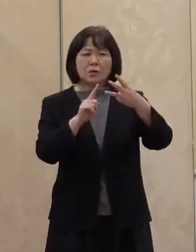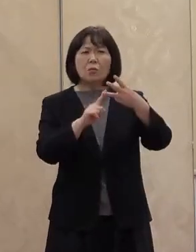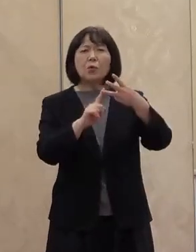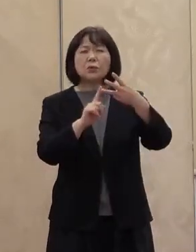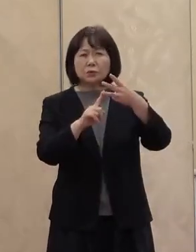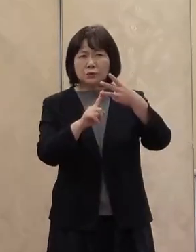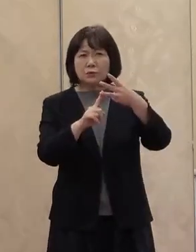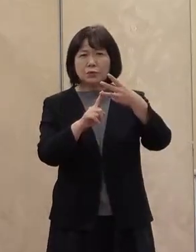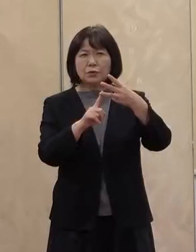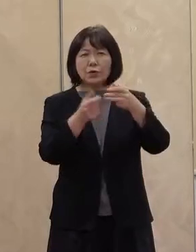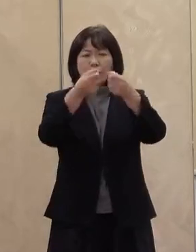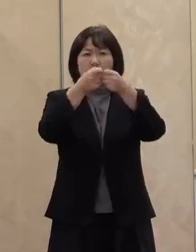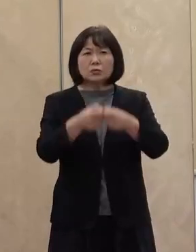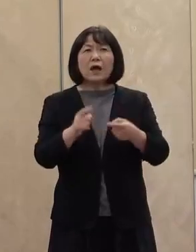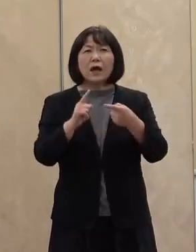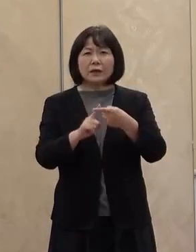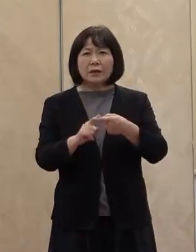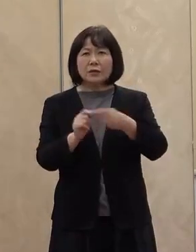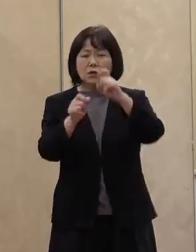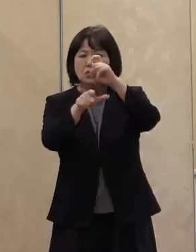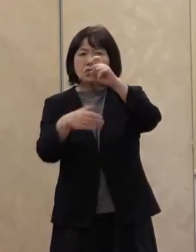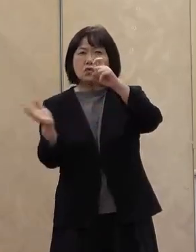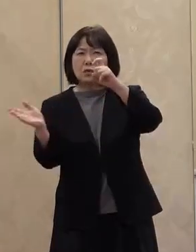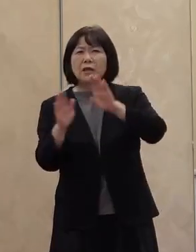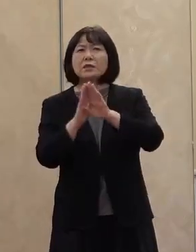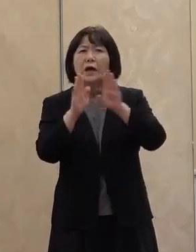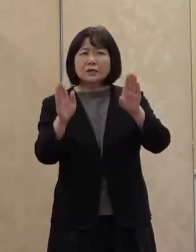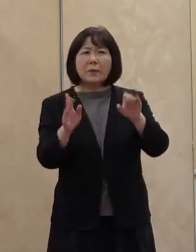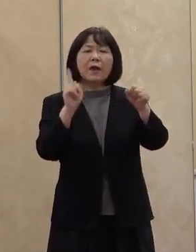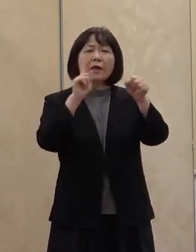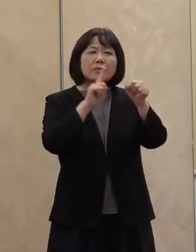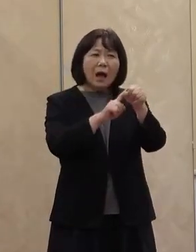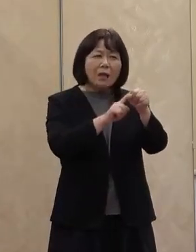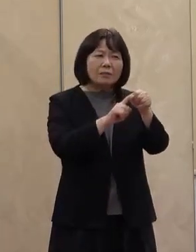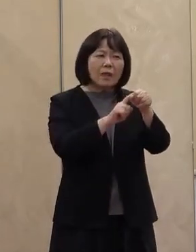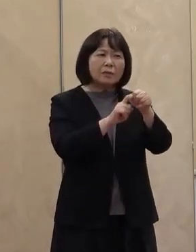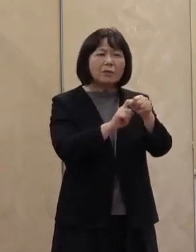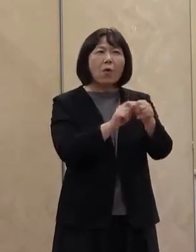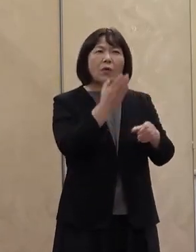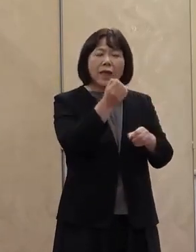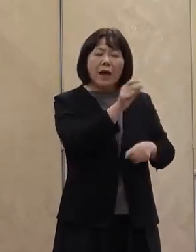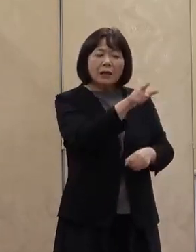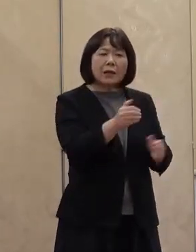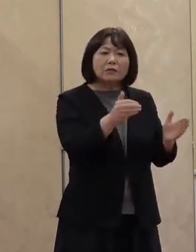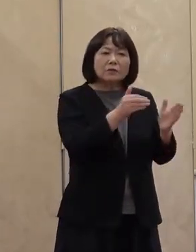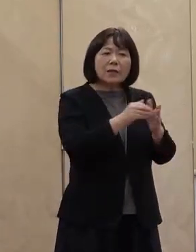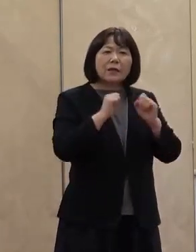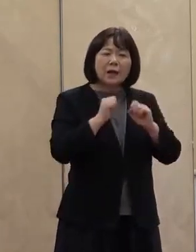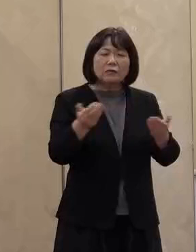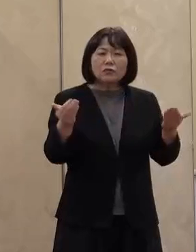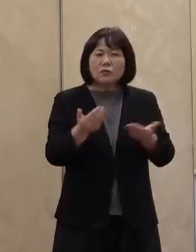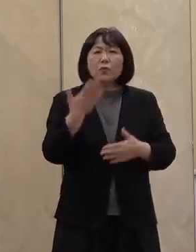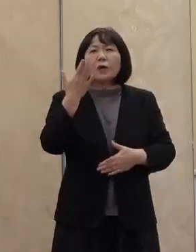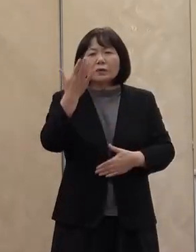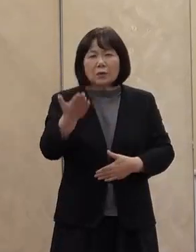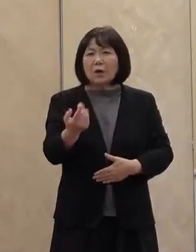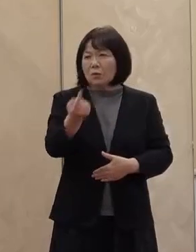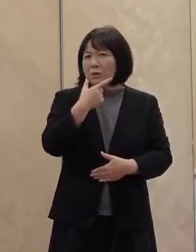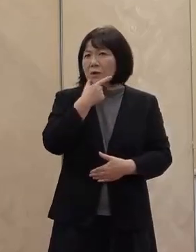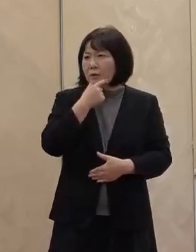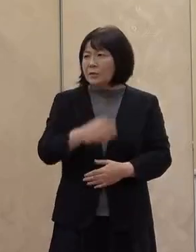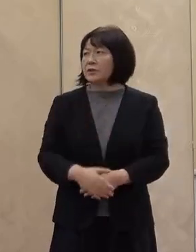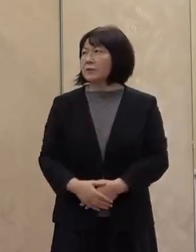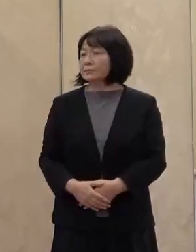てたかもしれないんですけれども、具体的に来月始まって何年の何月まで行う事業なのか、もう一度教えてください。